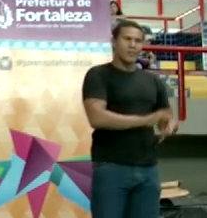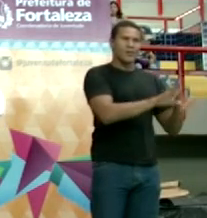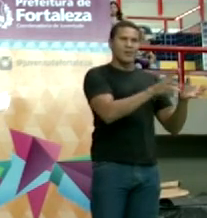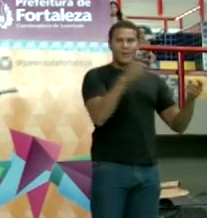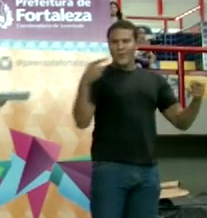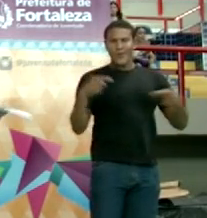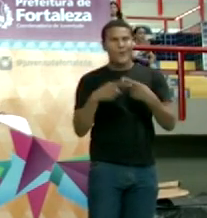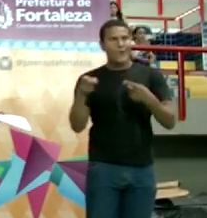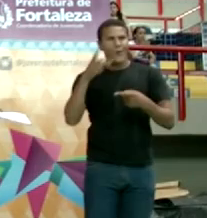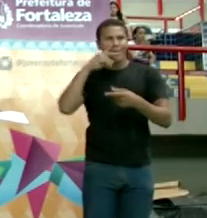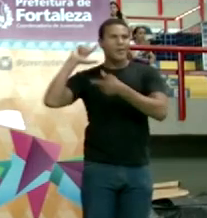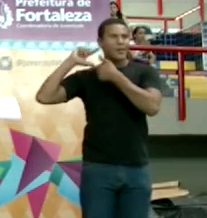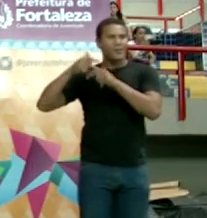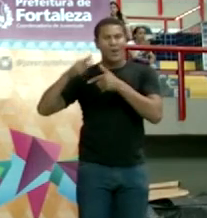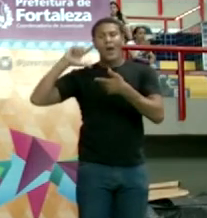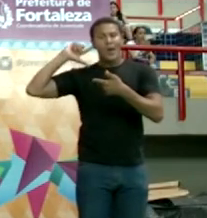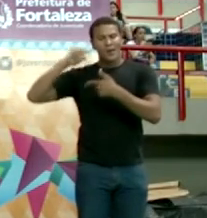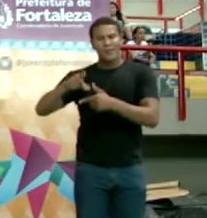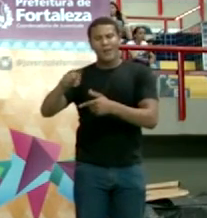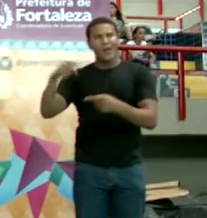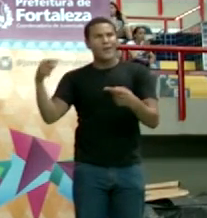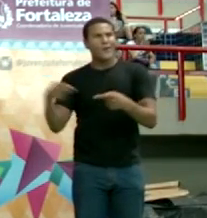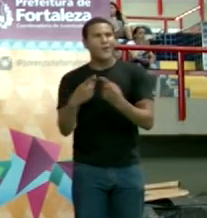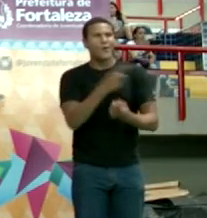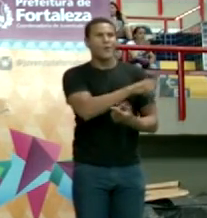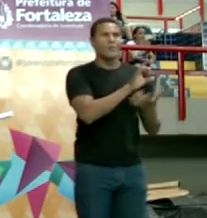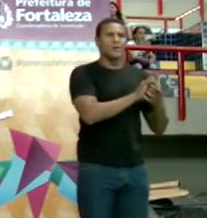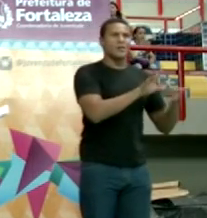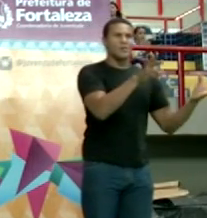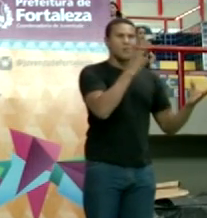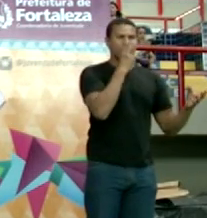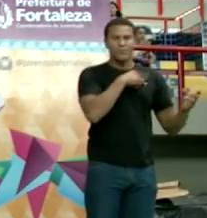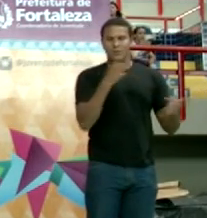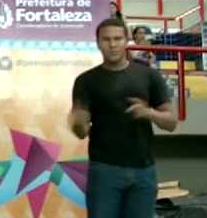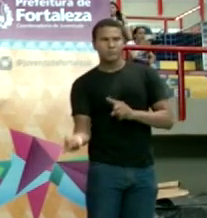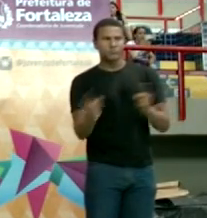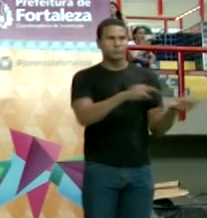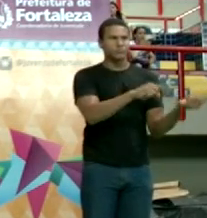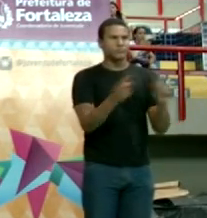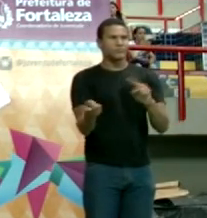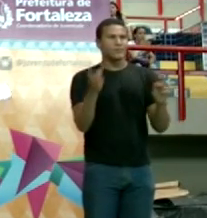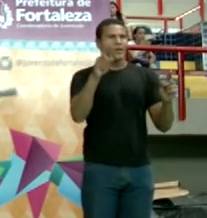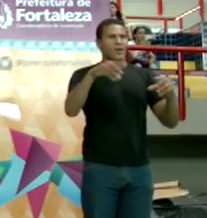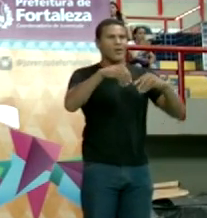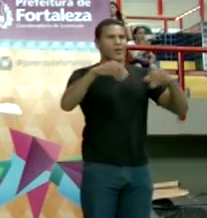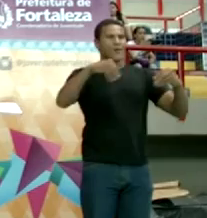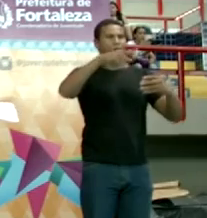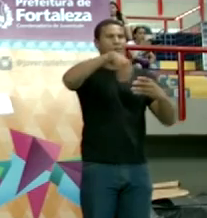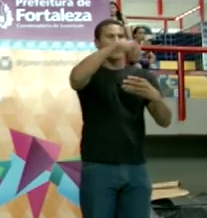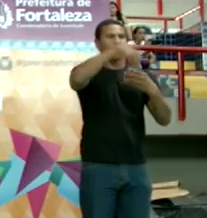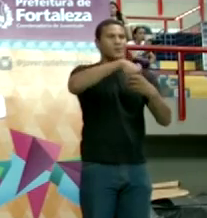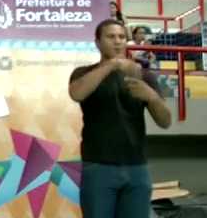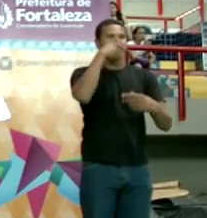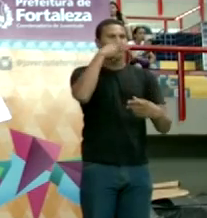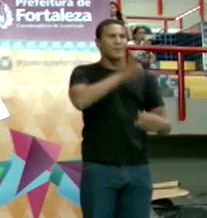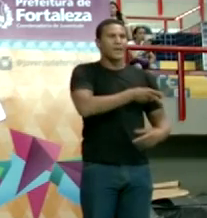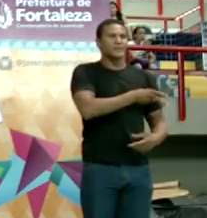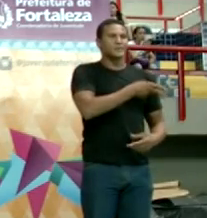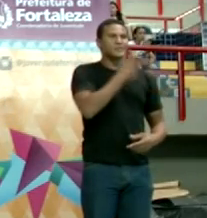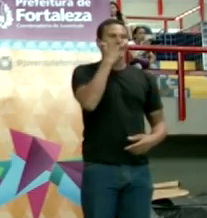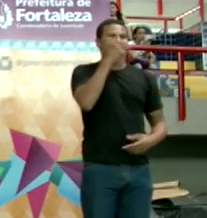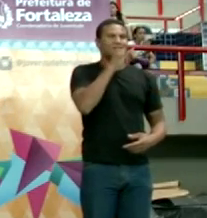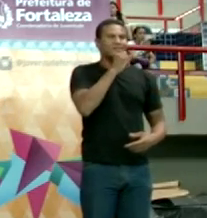conservador que um liberal na oposição. Partido Liberal, Partido Conservador são farinha do mesmo saco. Na verdade,